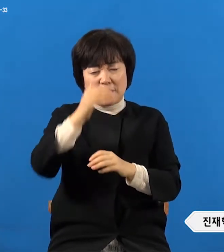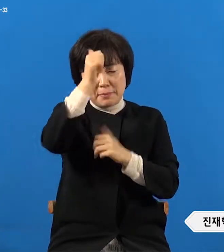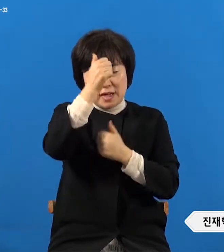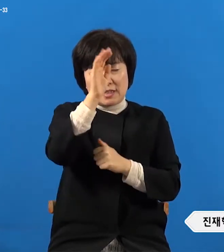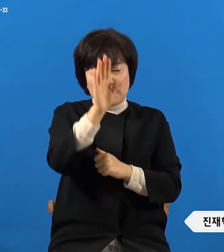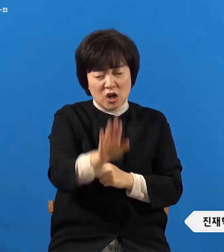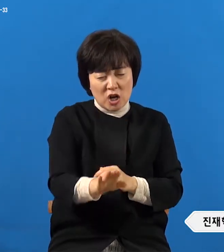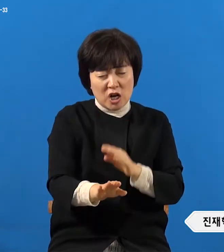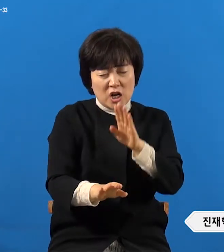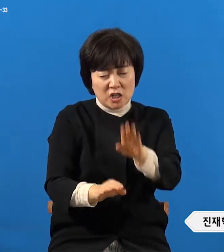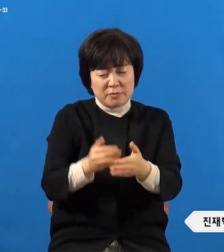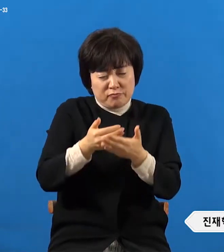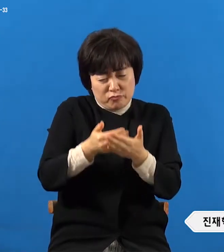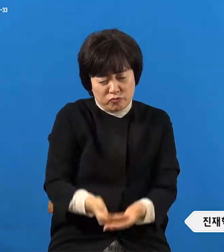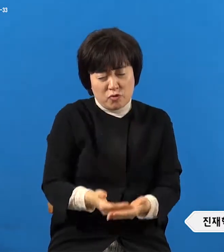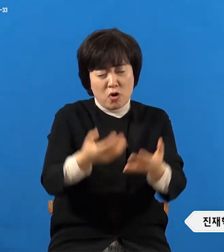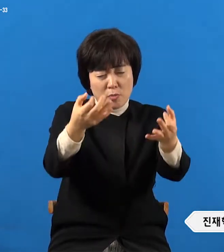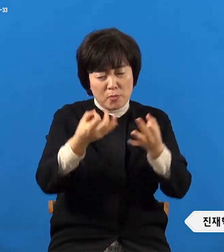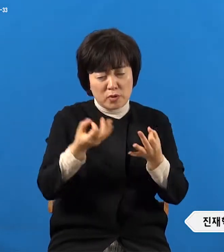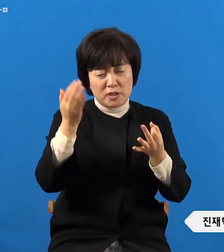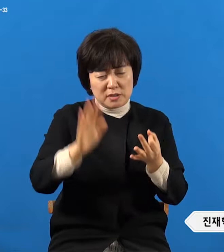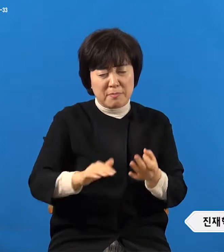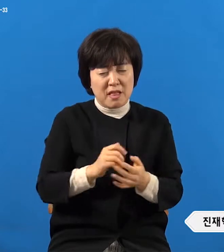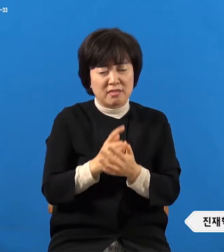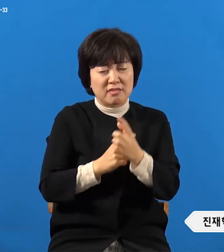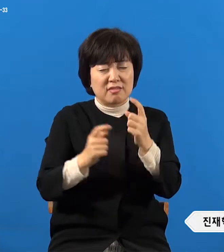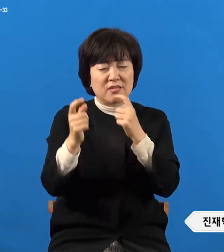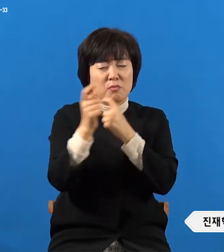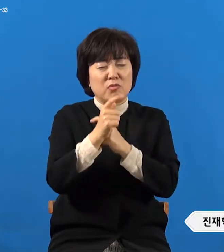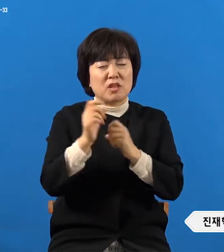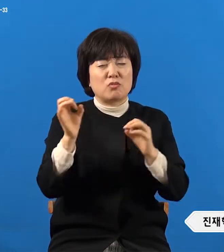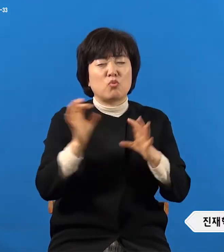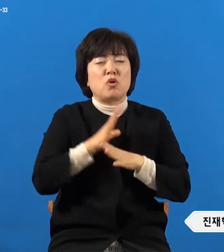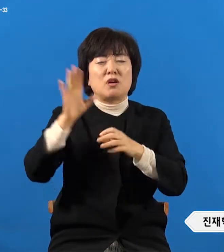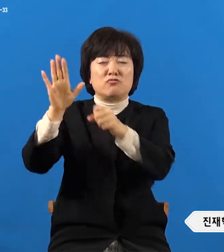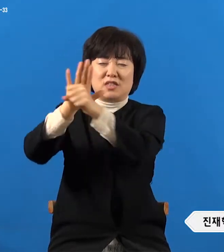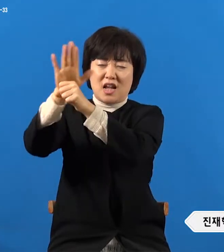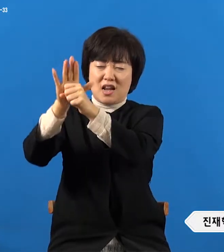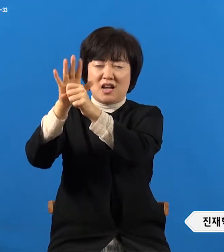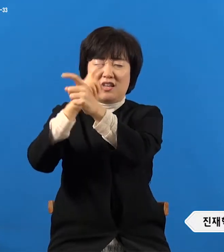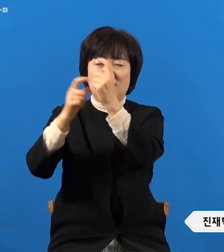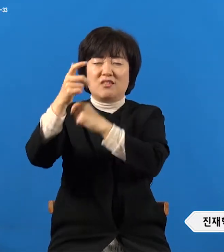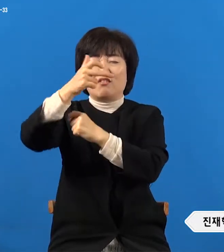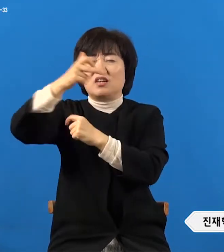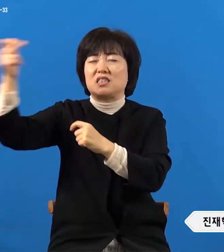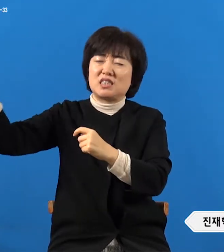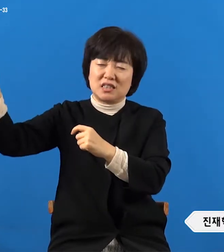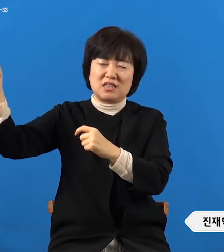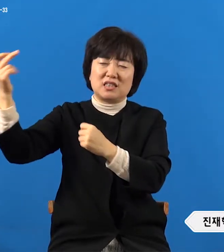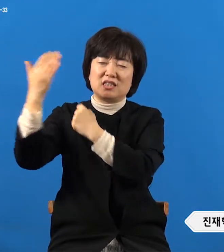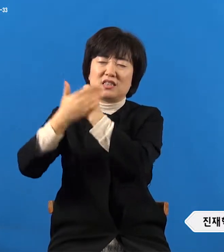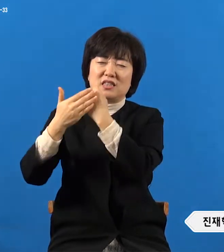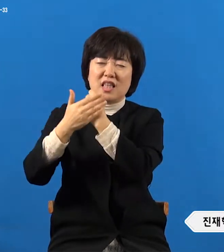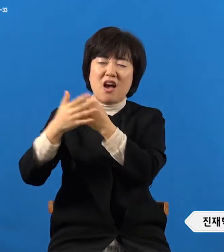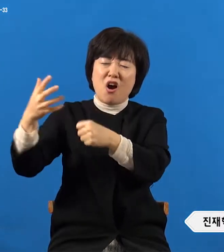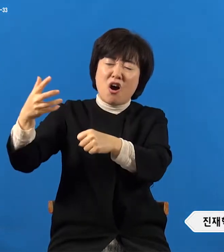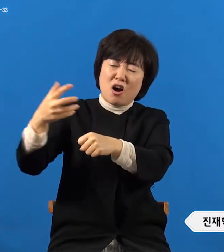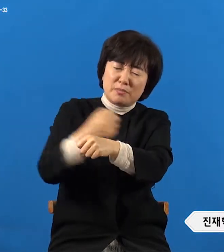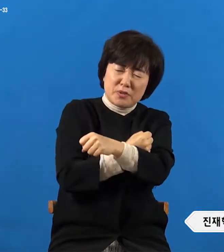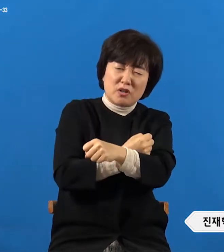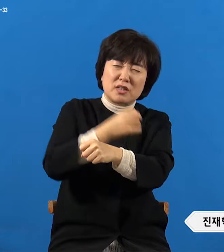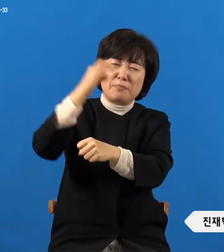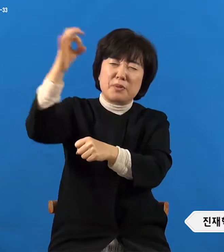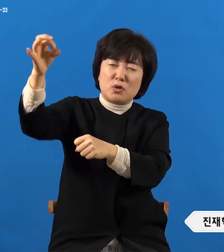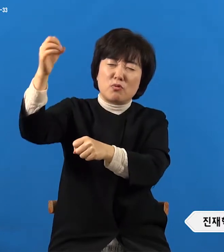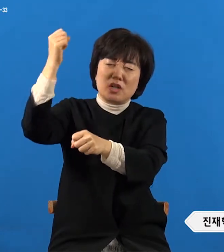걸음이 무겁게 보이지만 그보다 더 놀라운 사랑, 더 큰 은혜, 더 엄청난 비용을